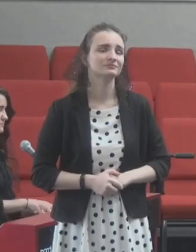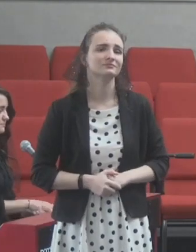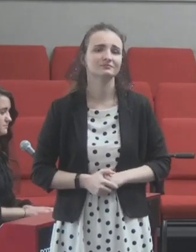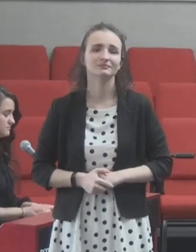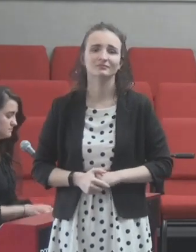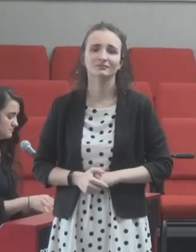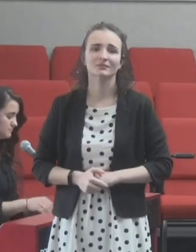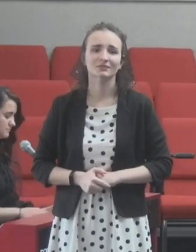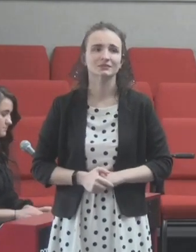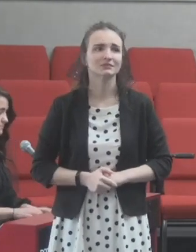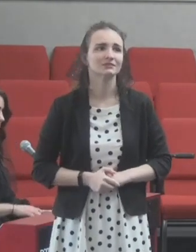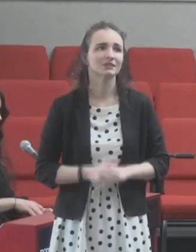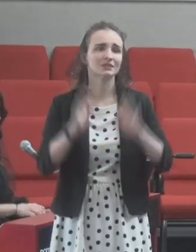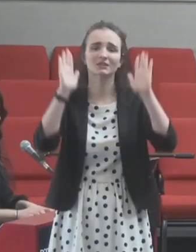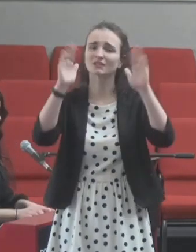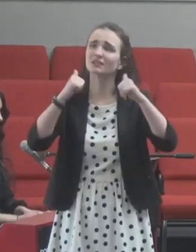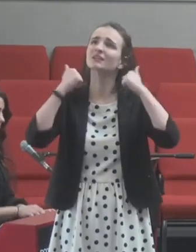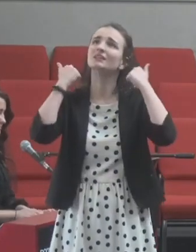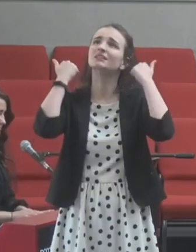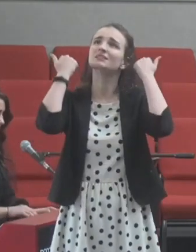течет. Слава,